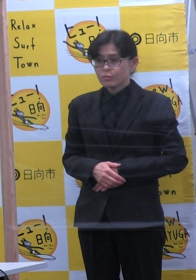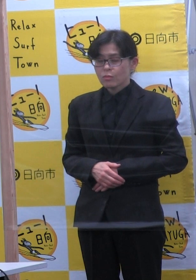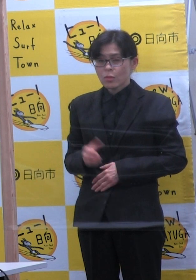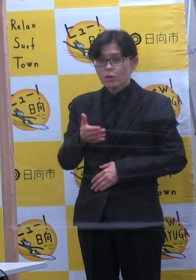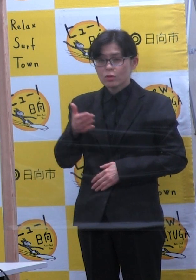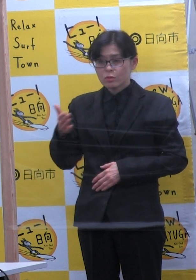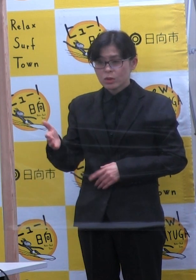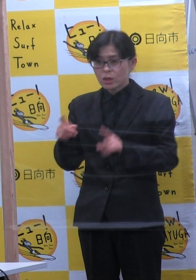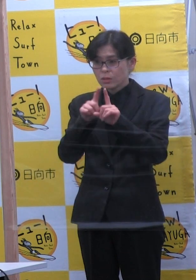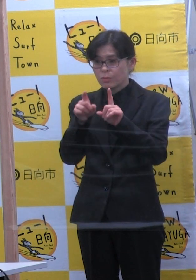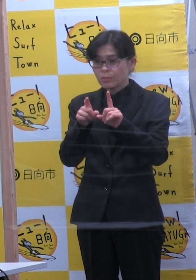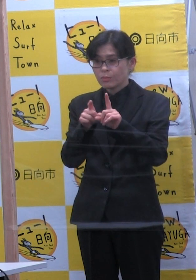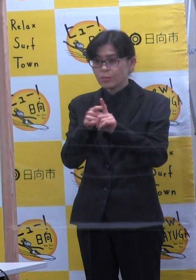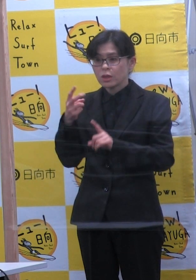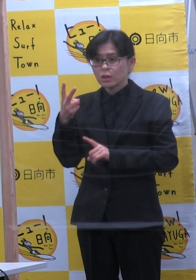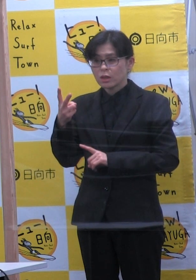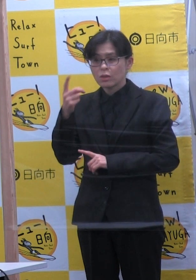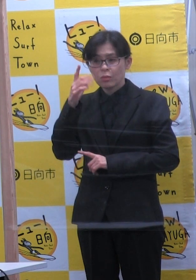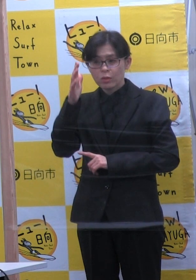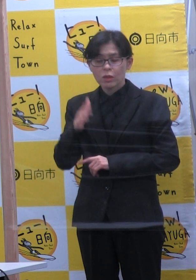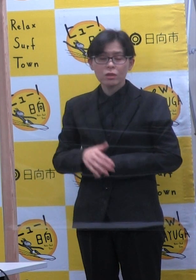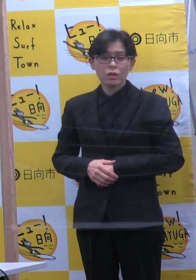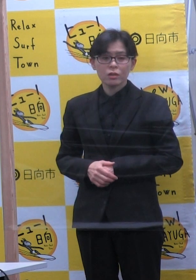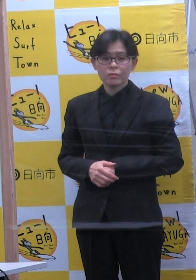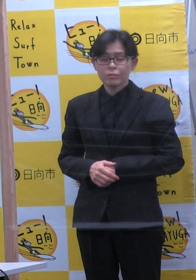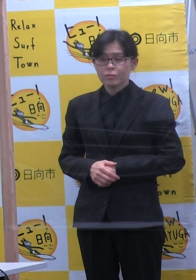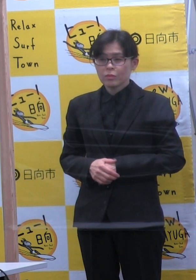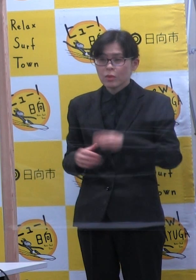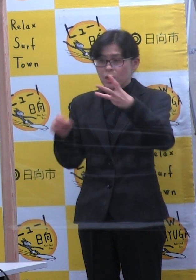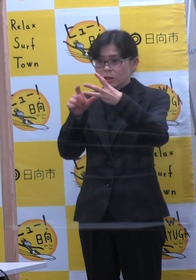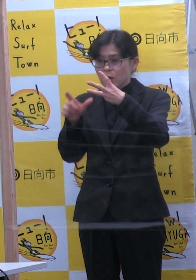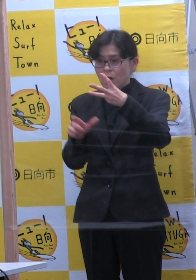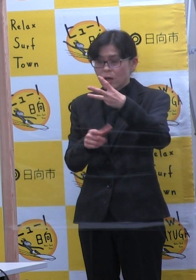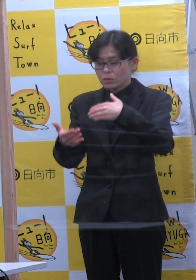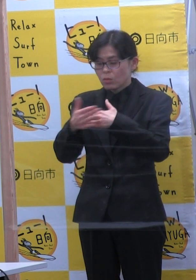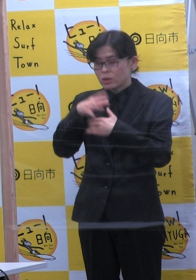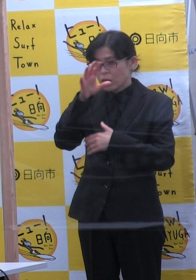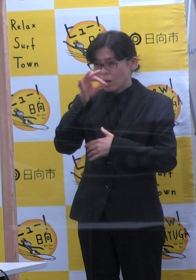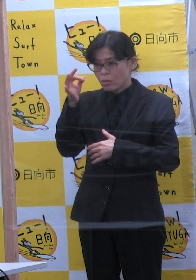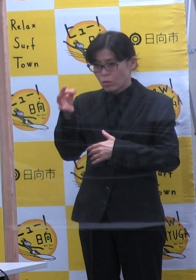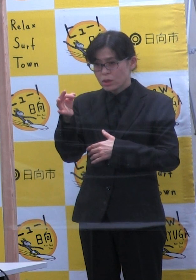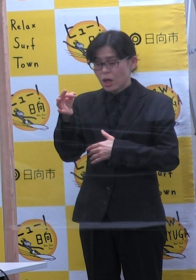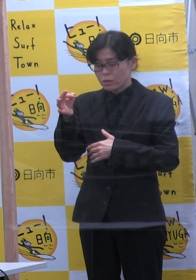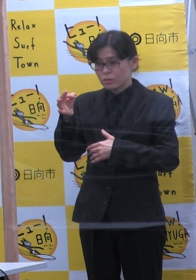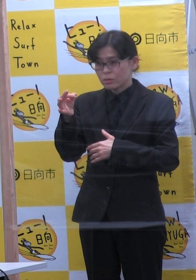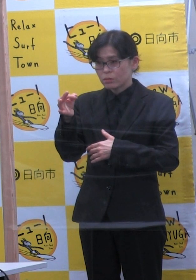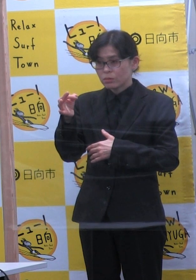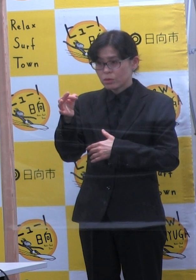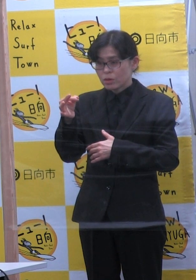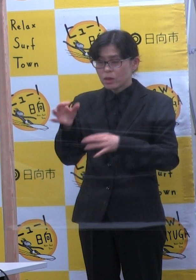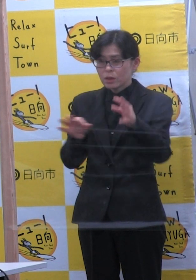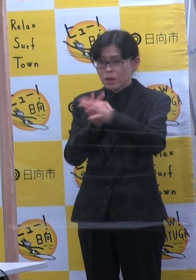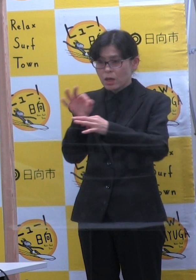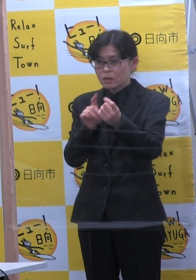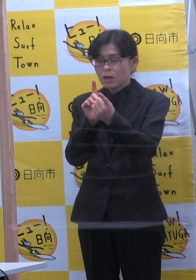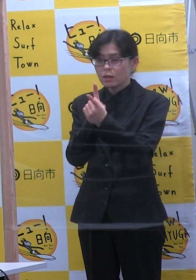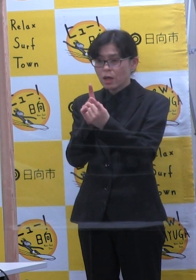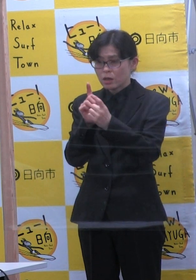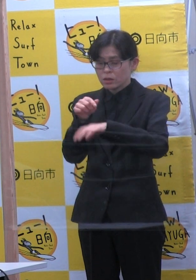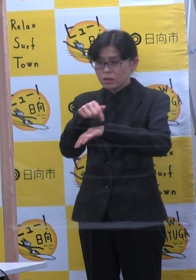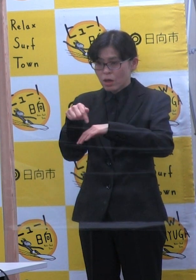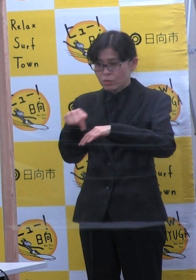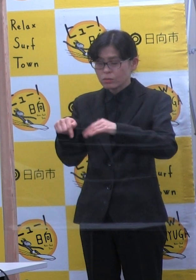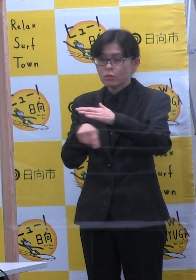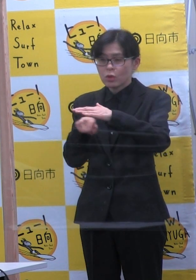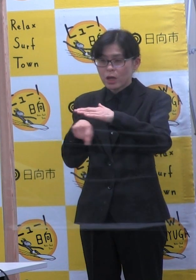次に2ページをご覧ください。3月補正予算のうち 経済対策に関する内容